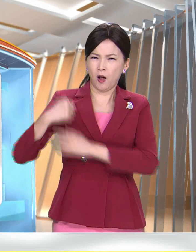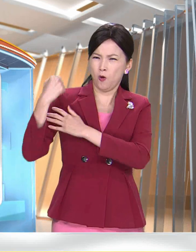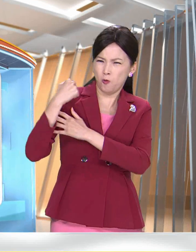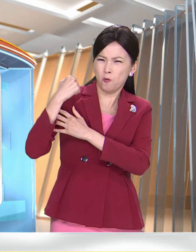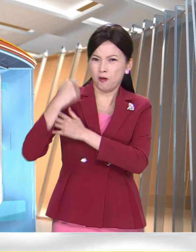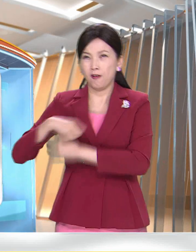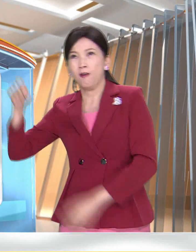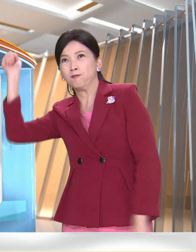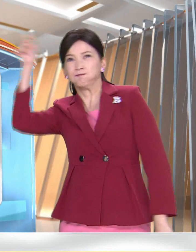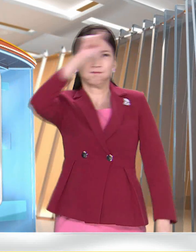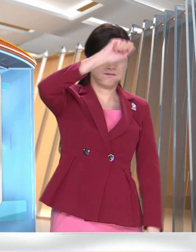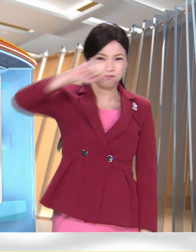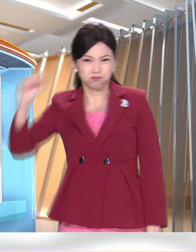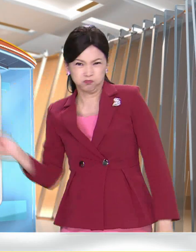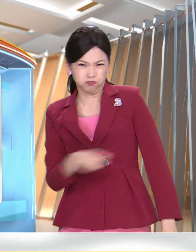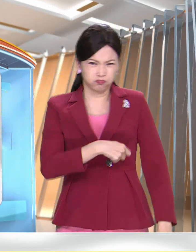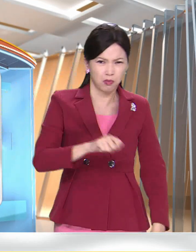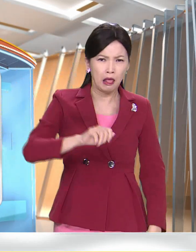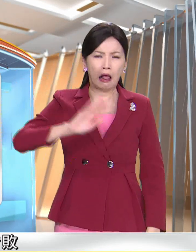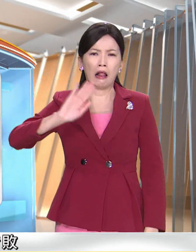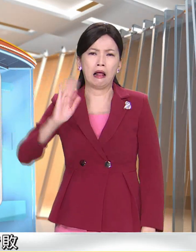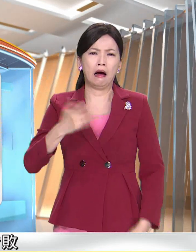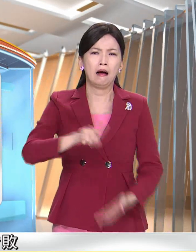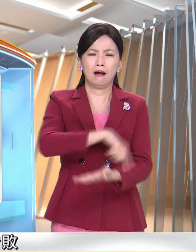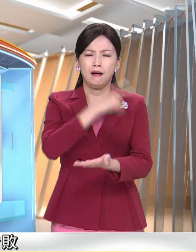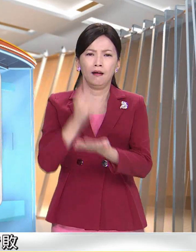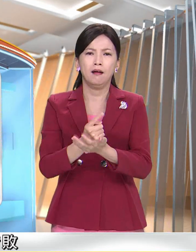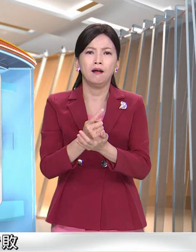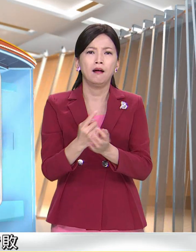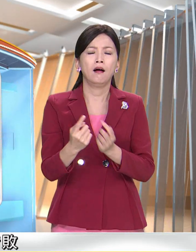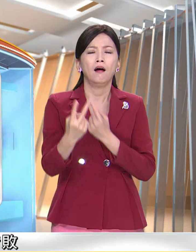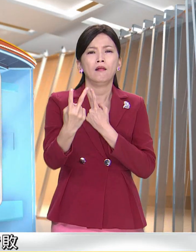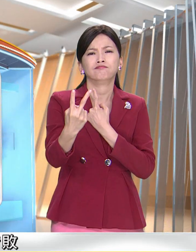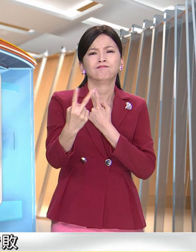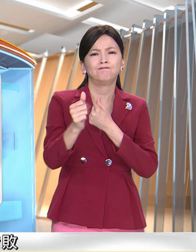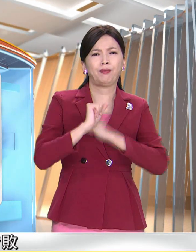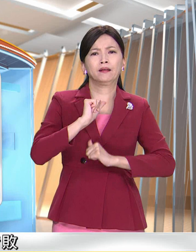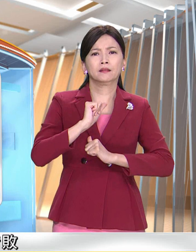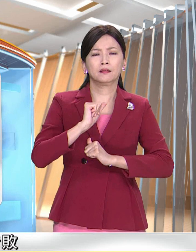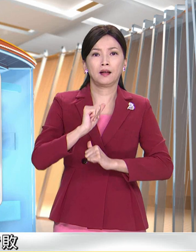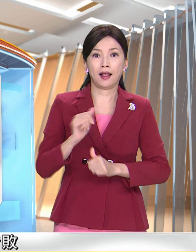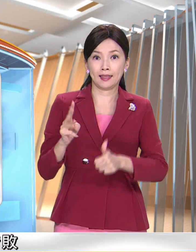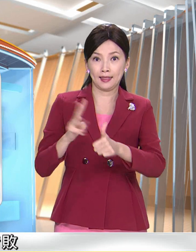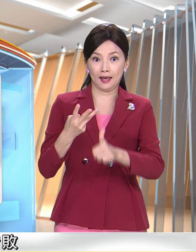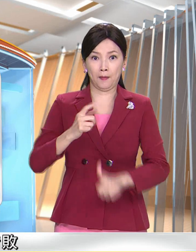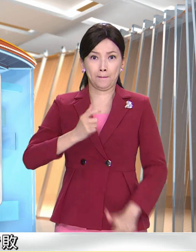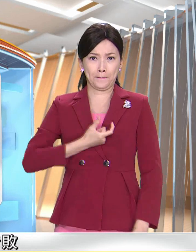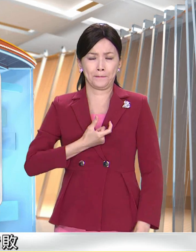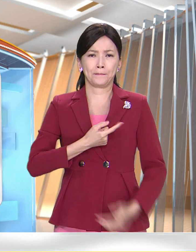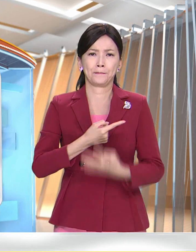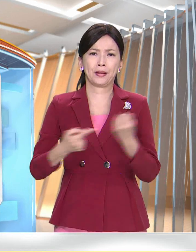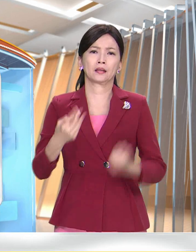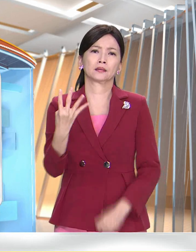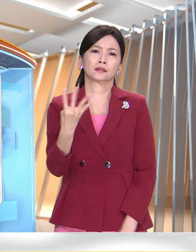选手奋力不懈，可惜全部都以1-2惜败，再添四面铜